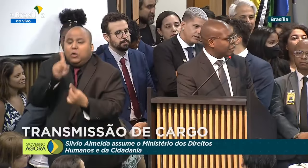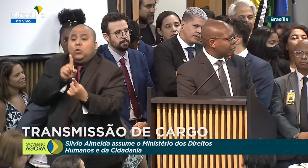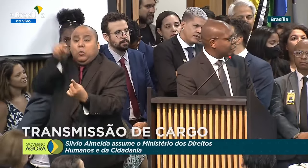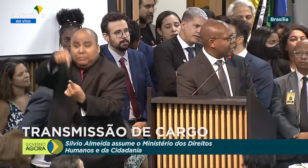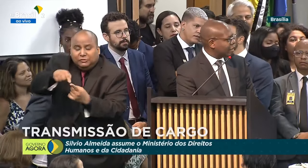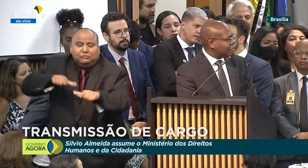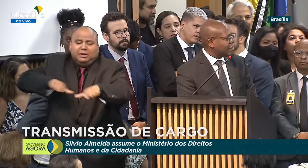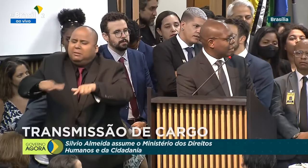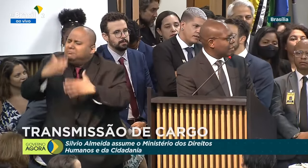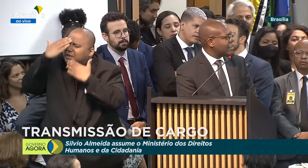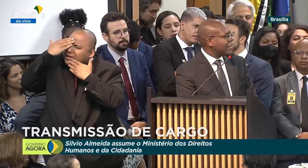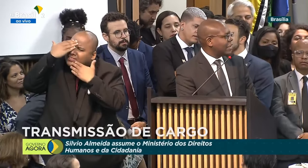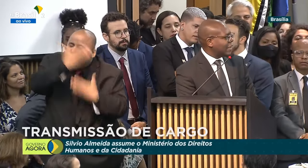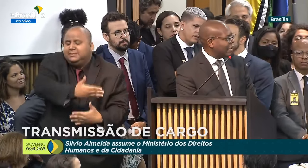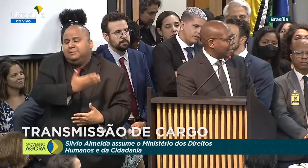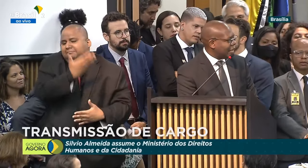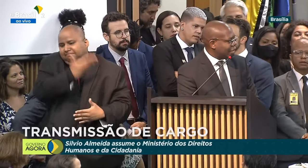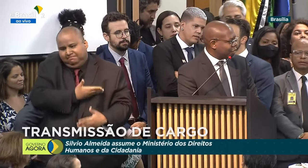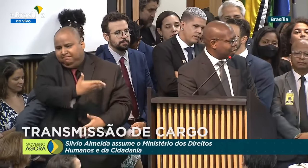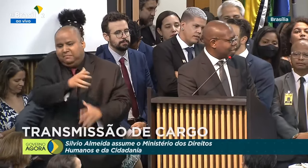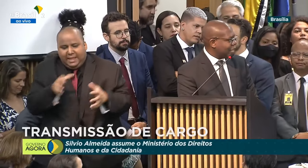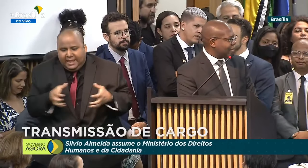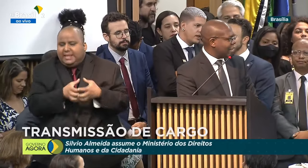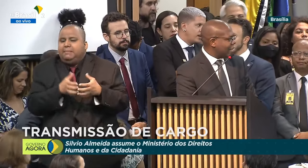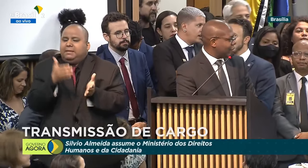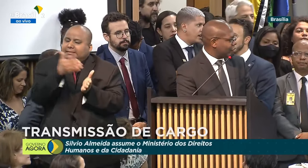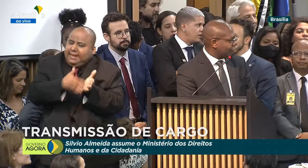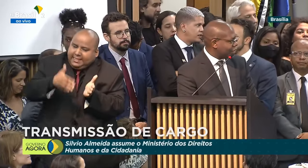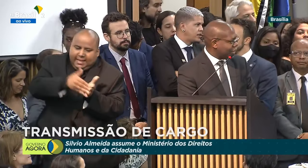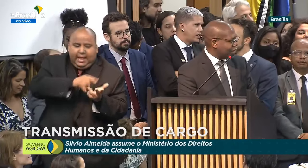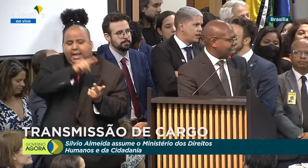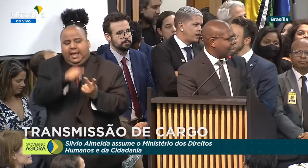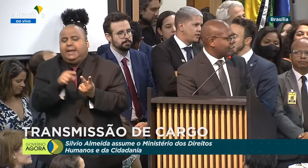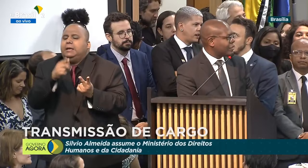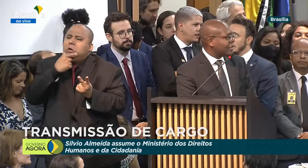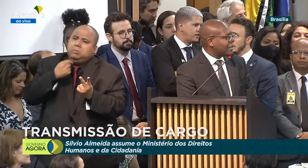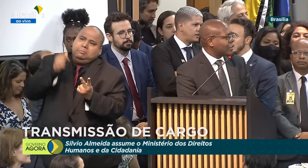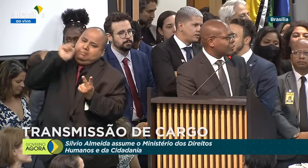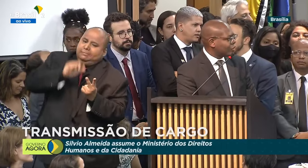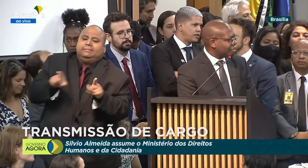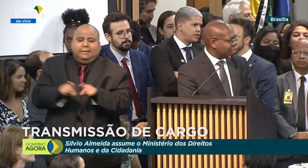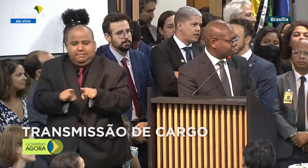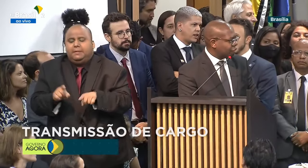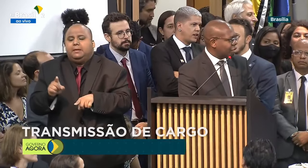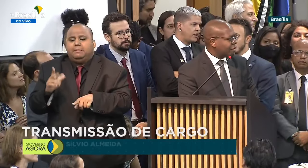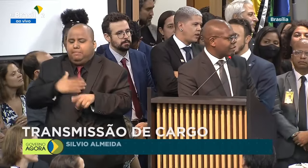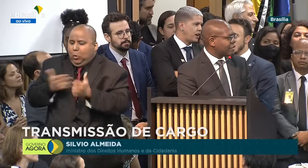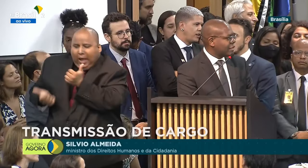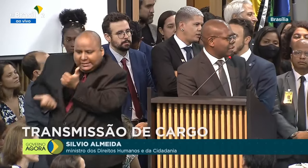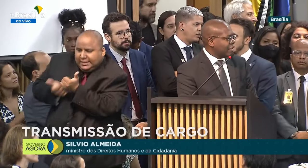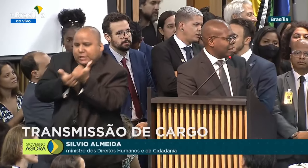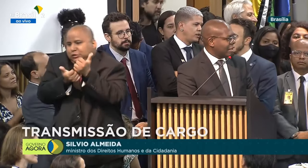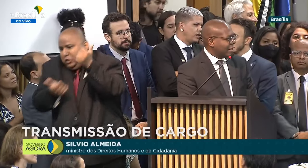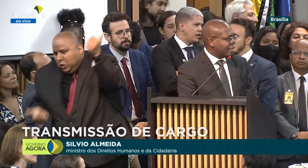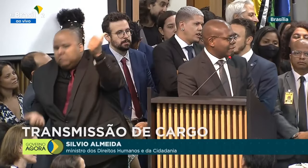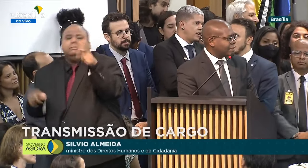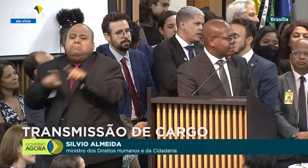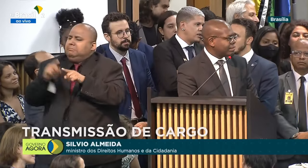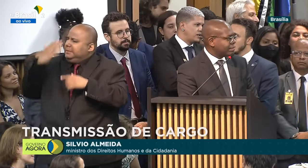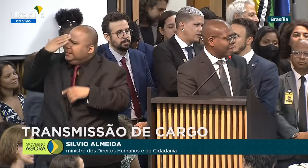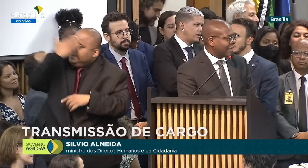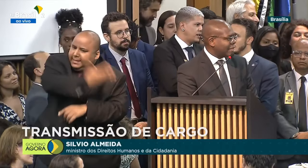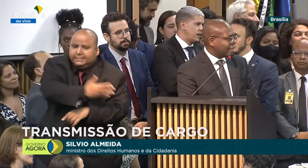essa tarefa então eu quero agradecer as minhas secretárias os meus secretários aos meus assessores pela